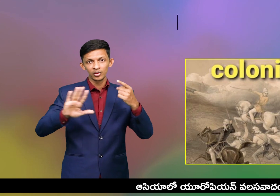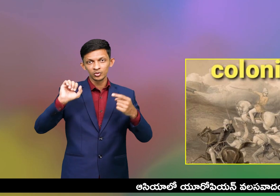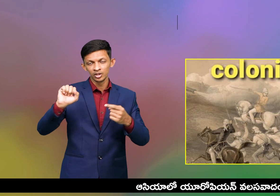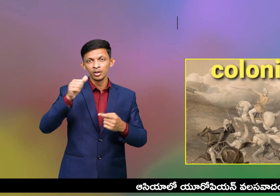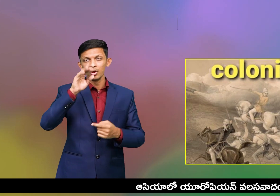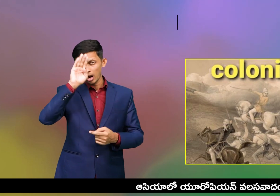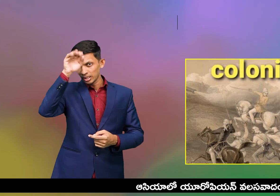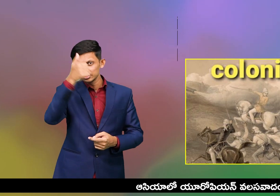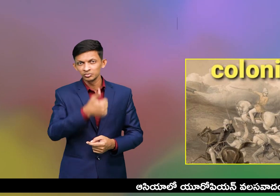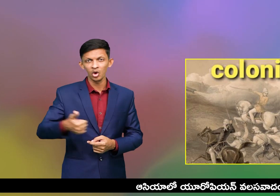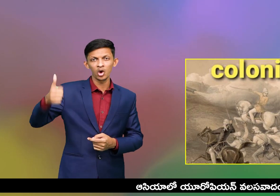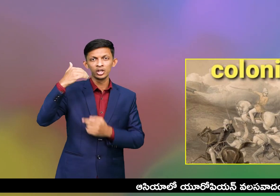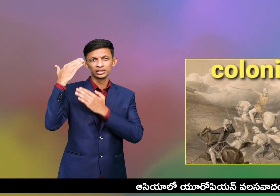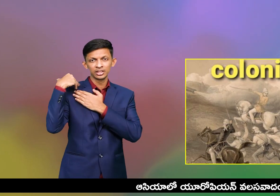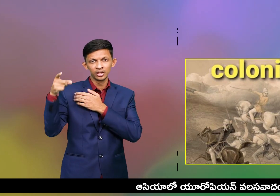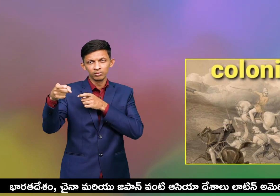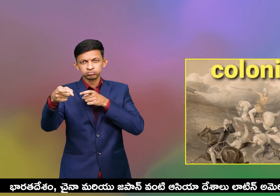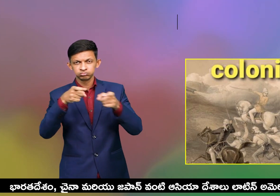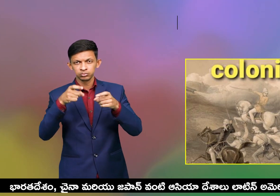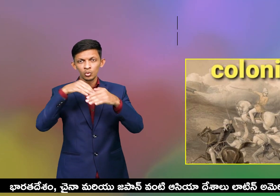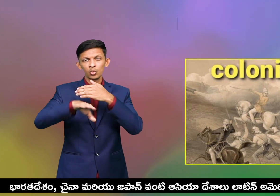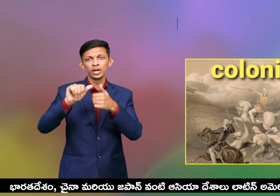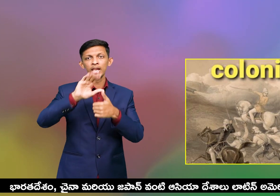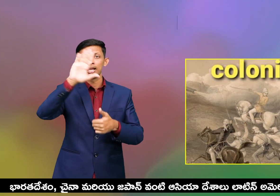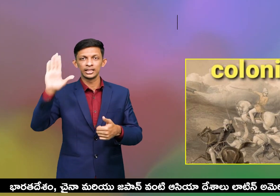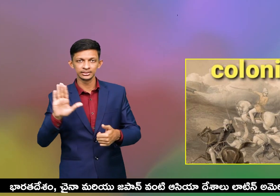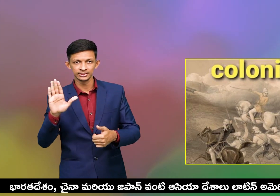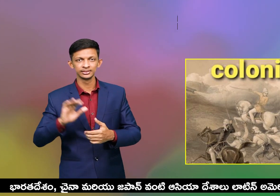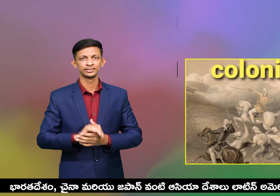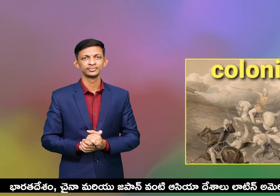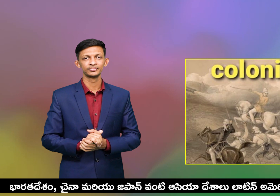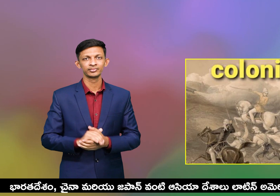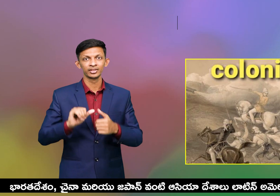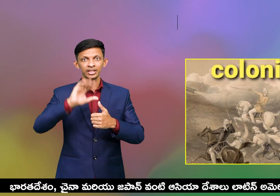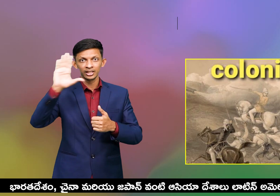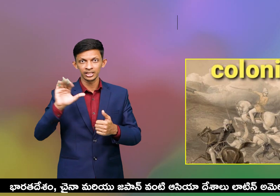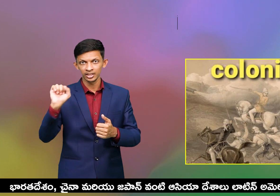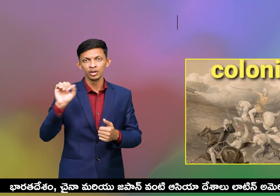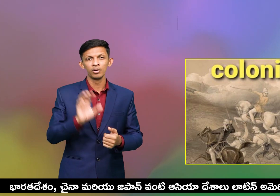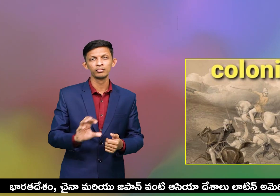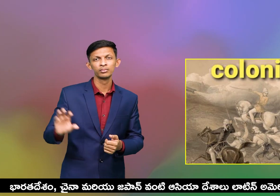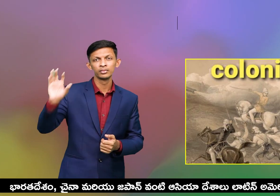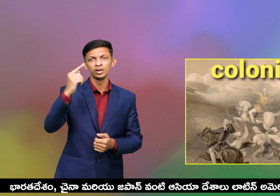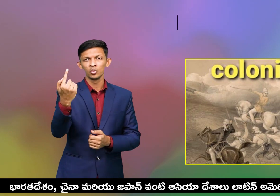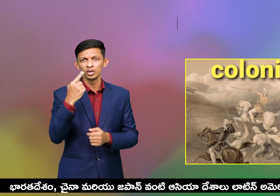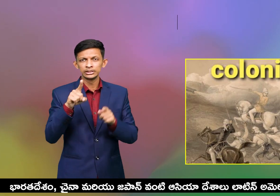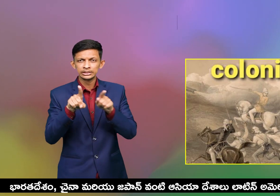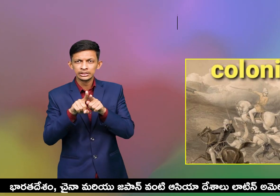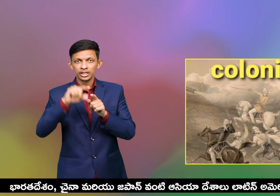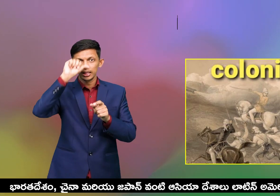ఆసియాలో యూరోపియన్ వలసవాదం. భారతదేశం, చైనా మరియు జపాన్ వంటి ఆసియా దేశాలు లాటిన్